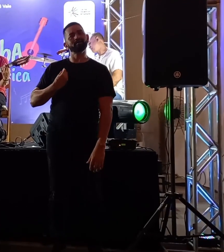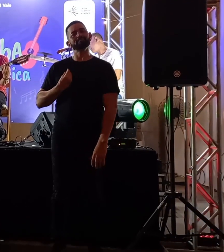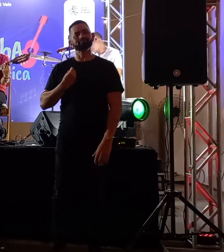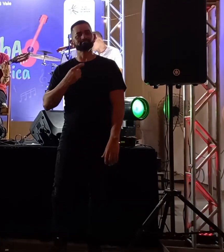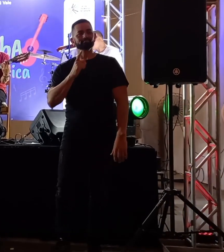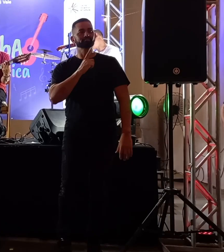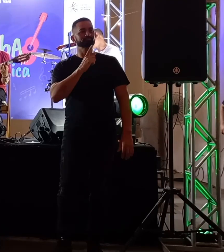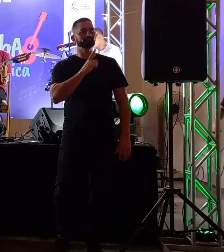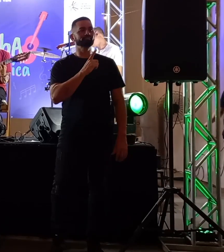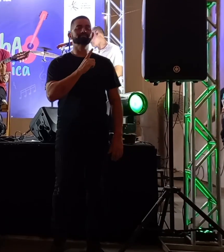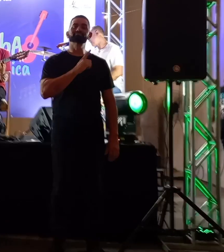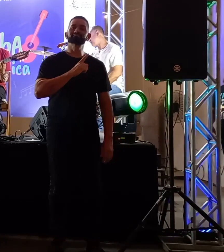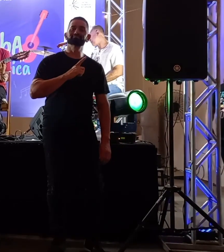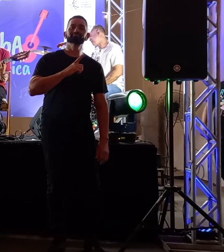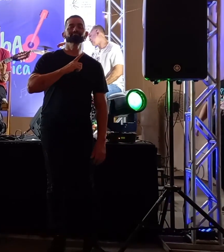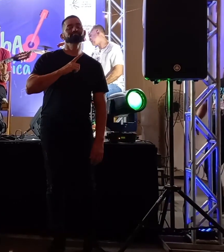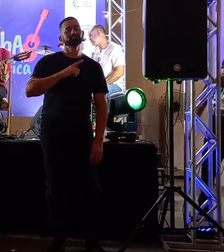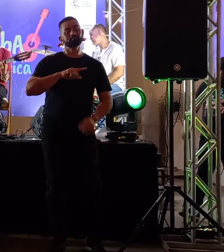sujeito.